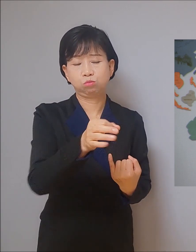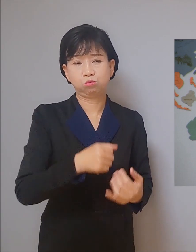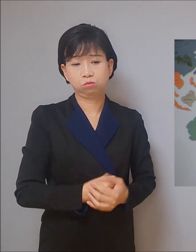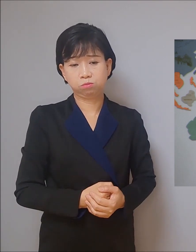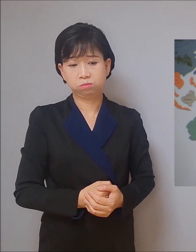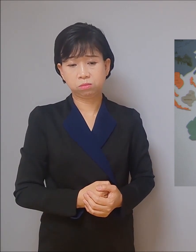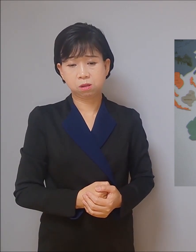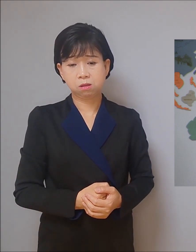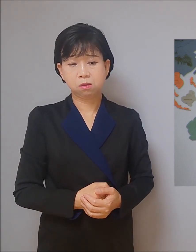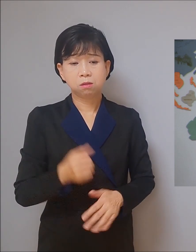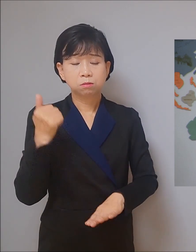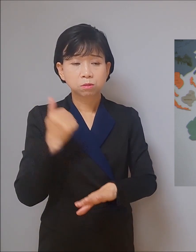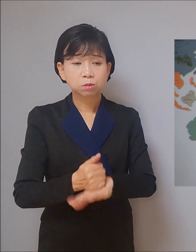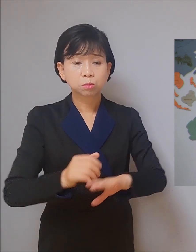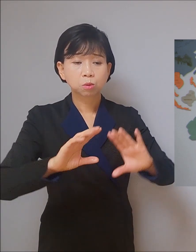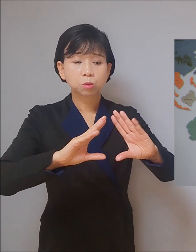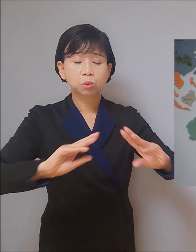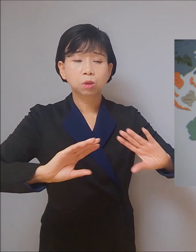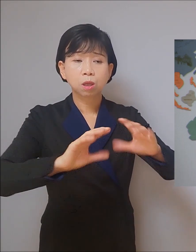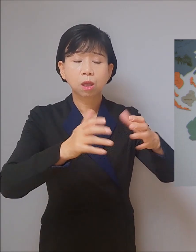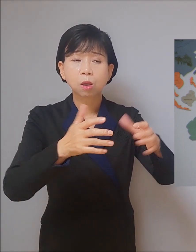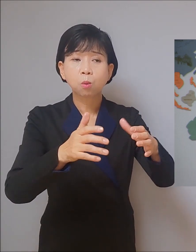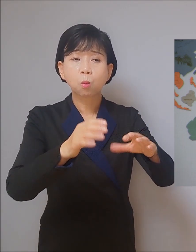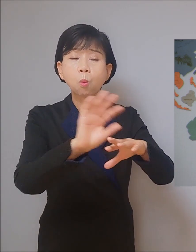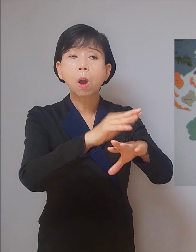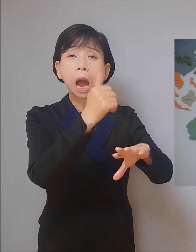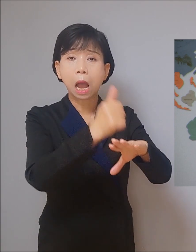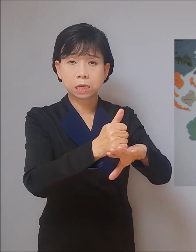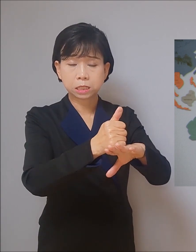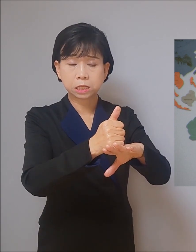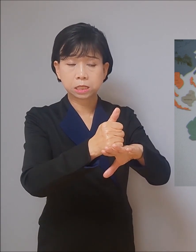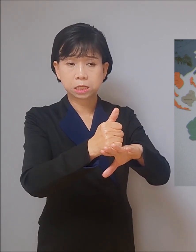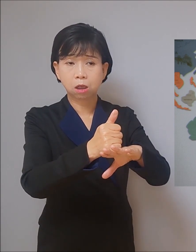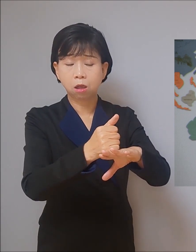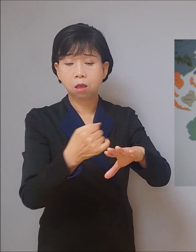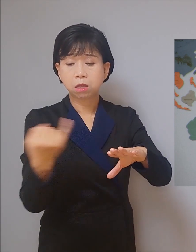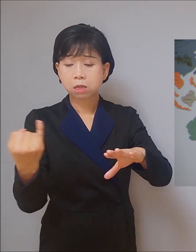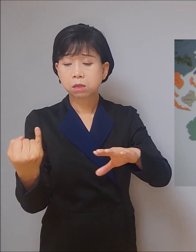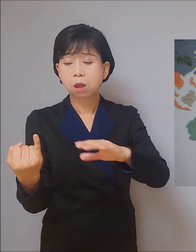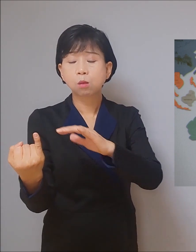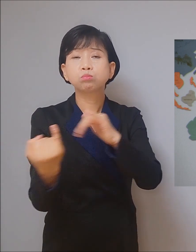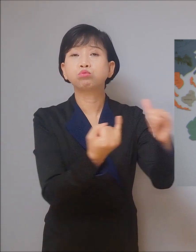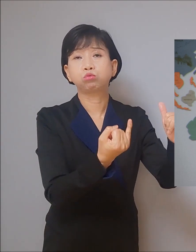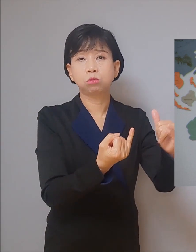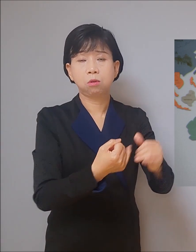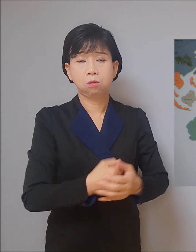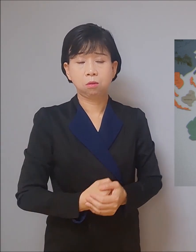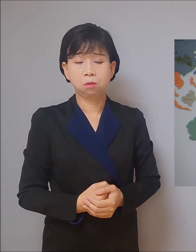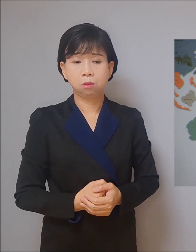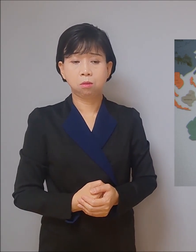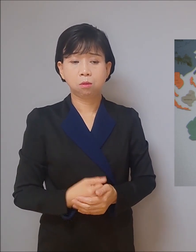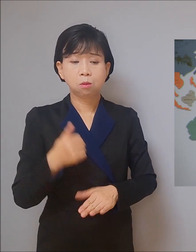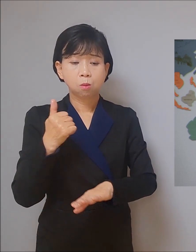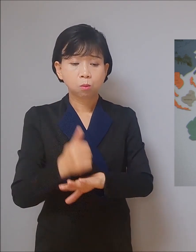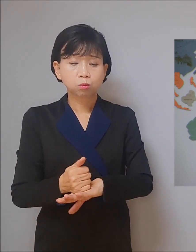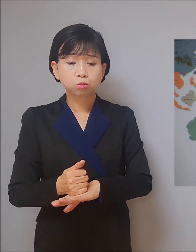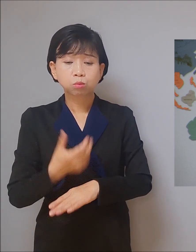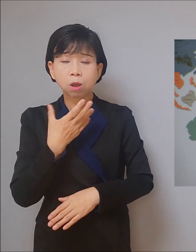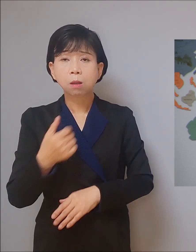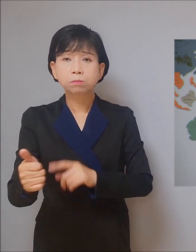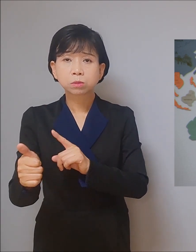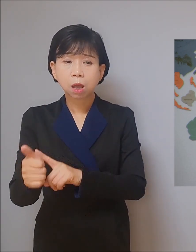바로의 궁으로 불려 들어가게 됩니다. 거기서 끝이 아닙니다. 이로 인해 아브라함은요 양과